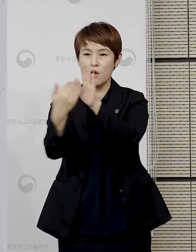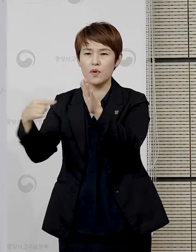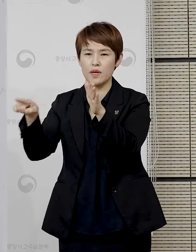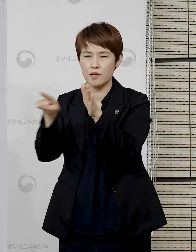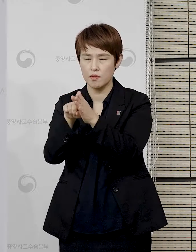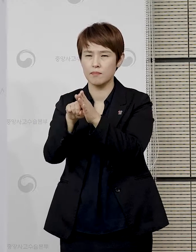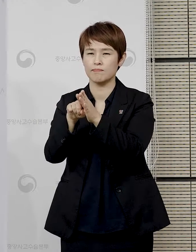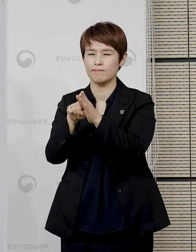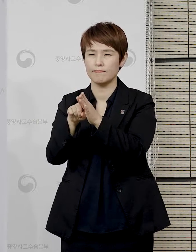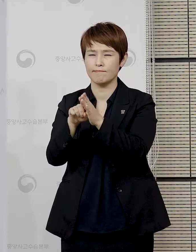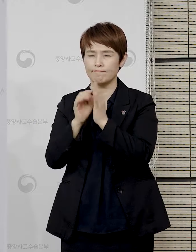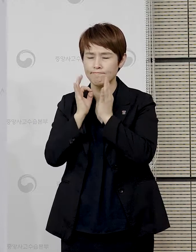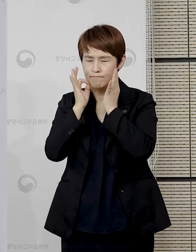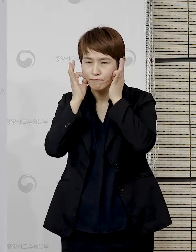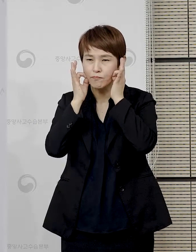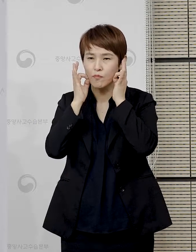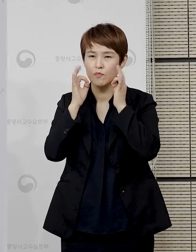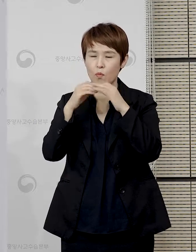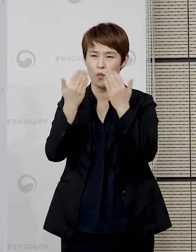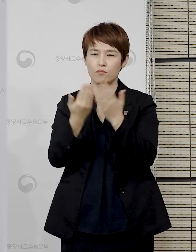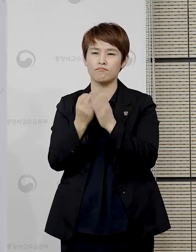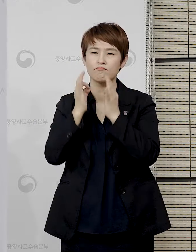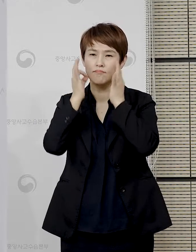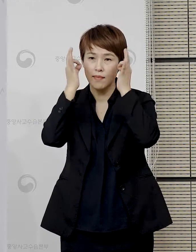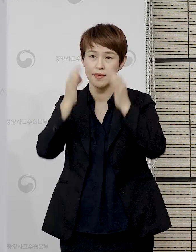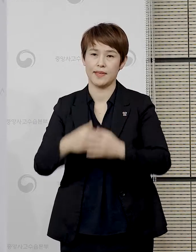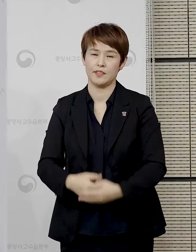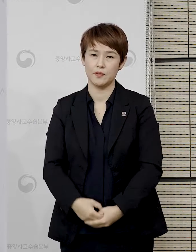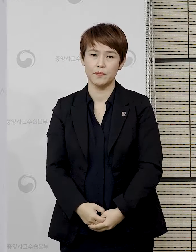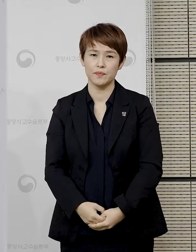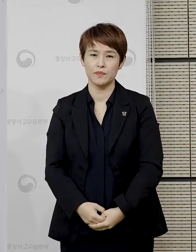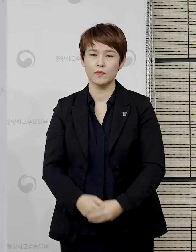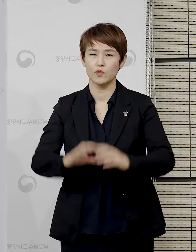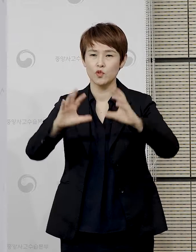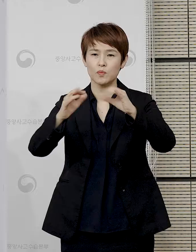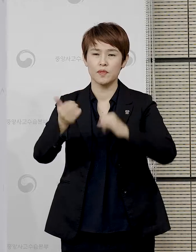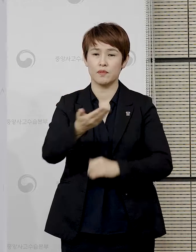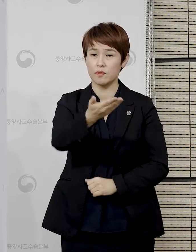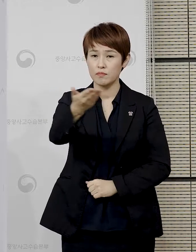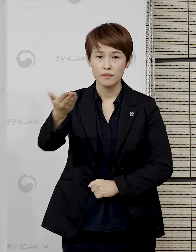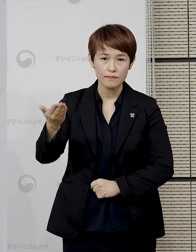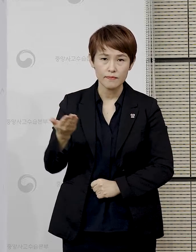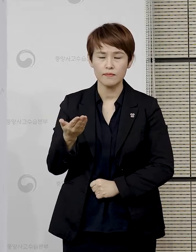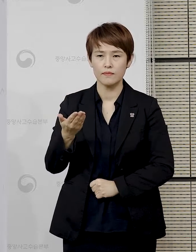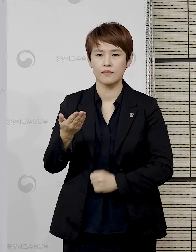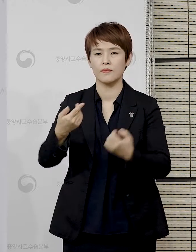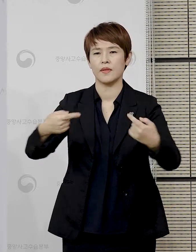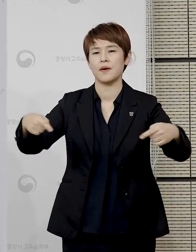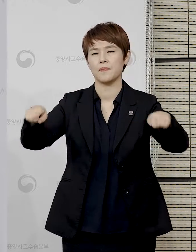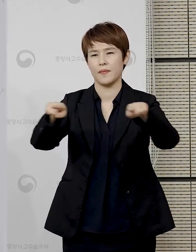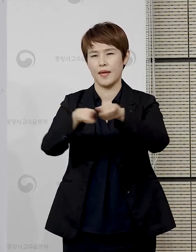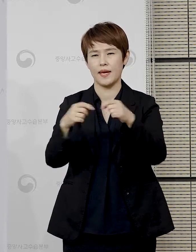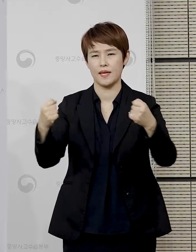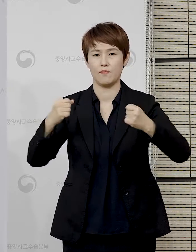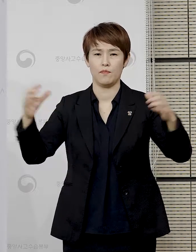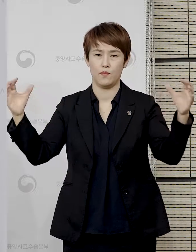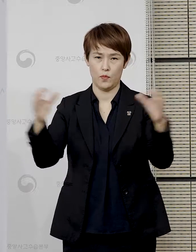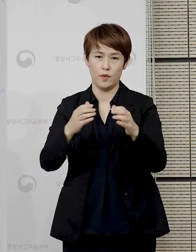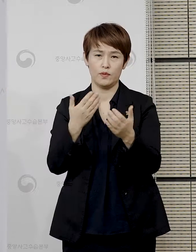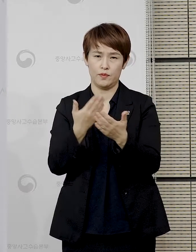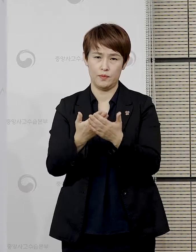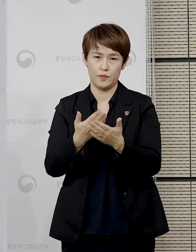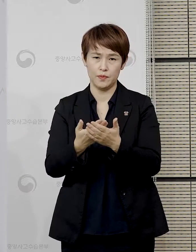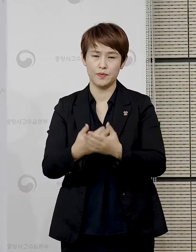최대한 결집하여 가능한 모든 노력을 다하고 있습니다. 국민 여러분들께서도 함께 힘을 모아주실